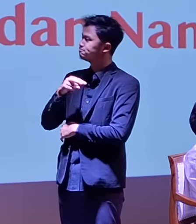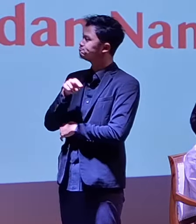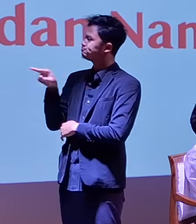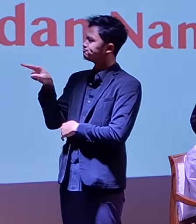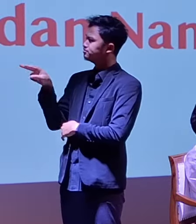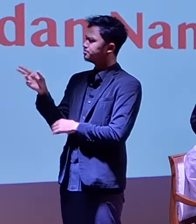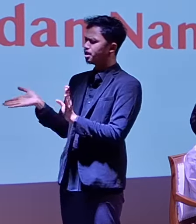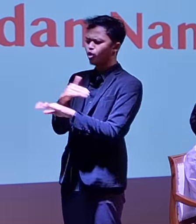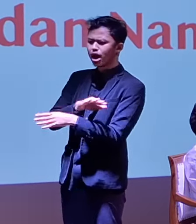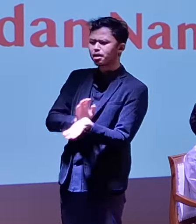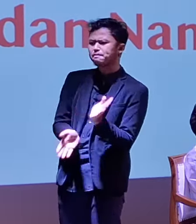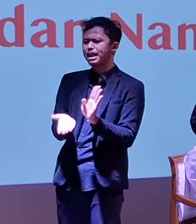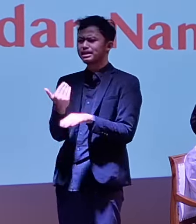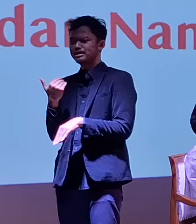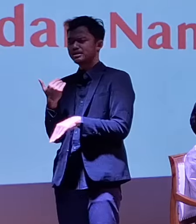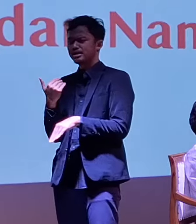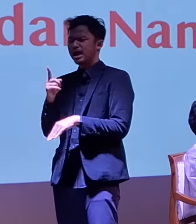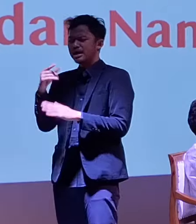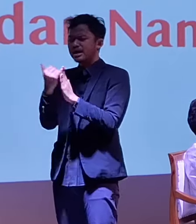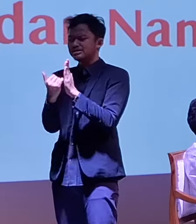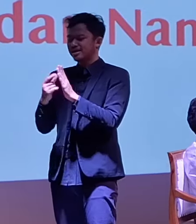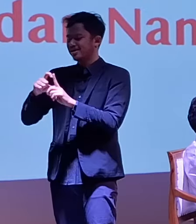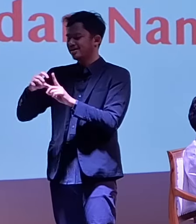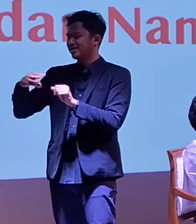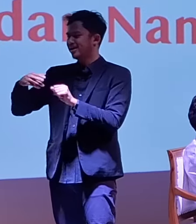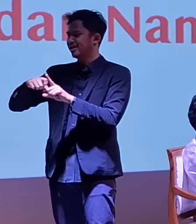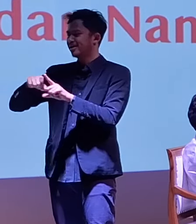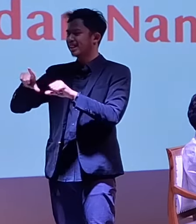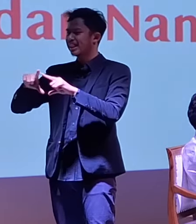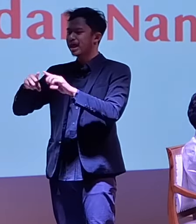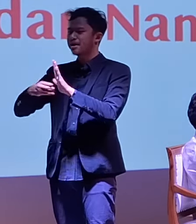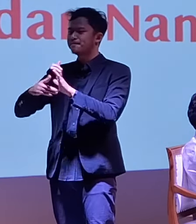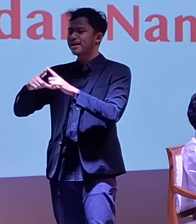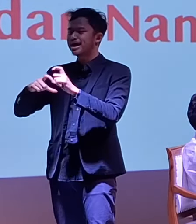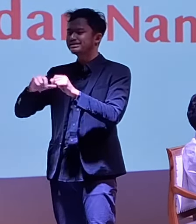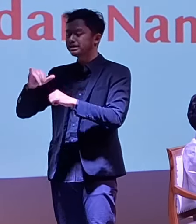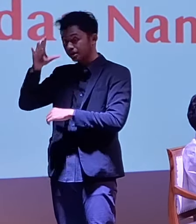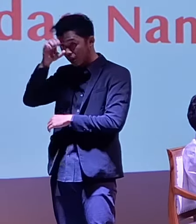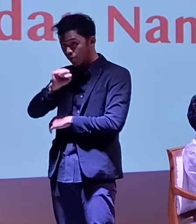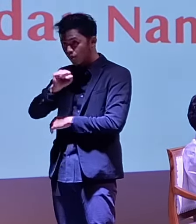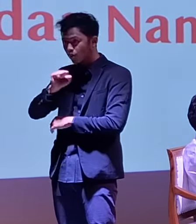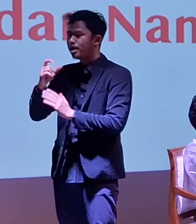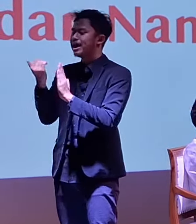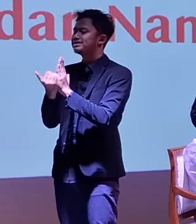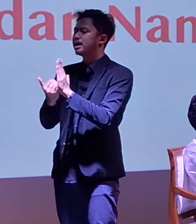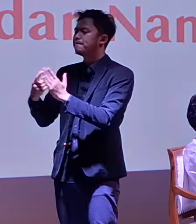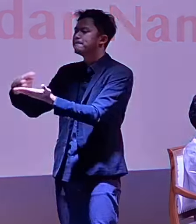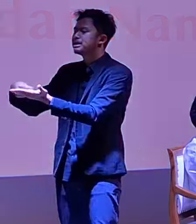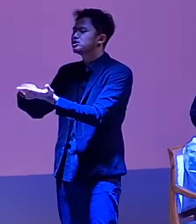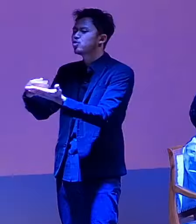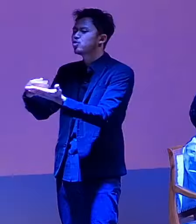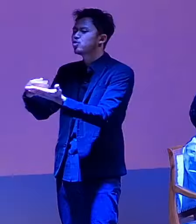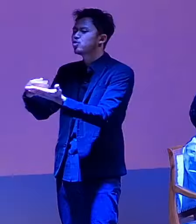gelanggang ikut kegiatan deklamasi yang diselenggarakan oleh unit teater untuk anak-anak siswa. Dan saya ikut